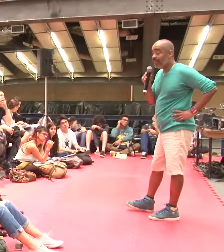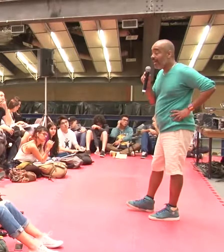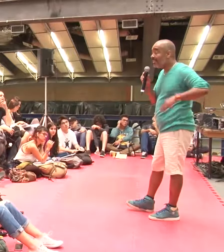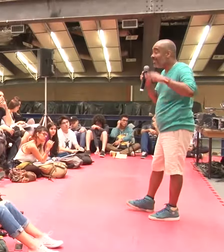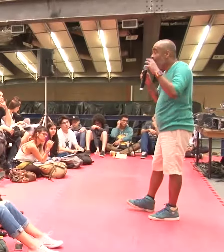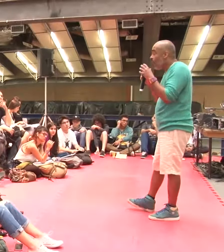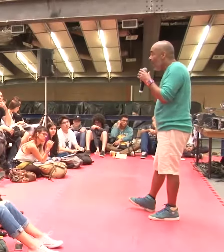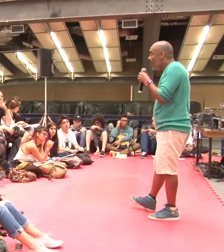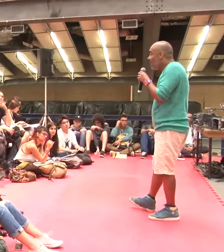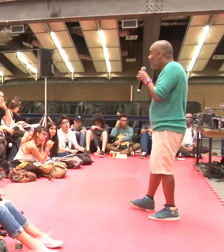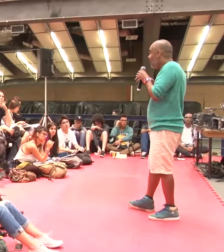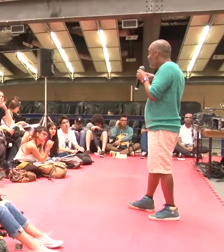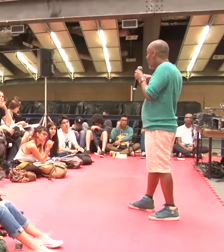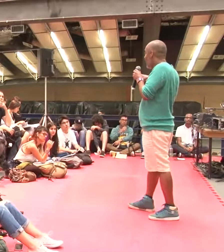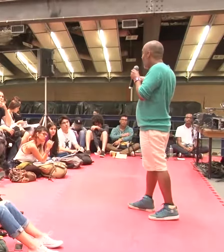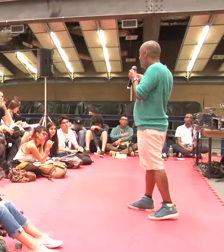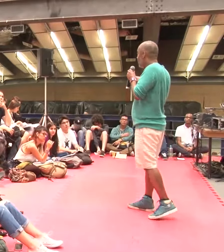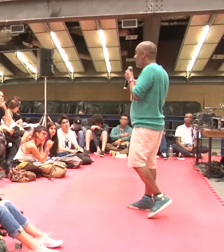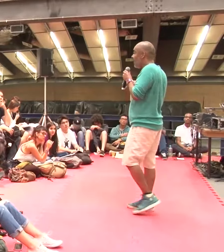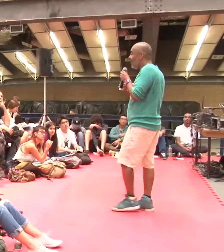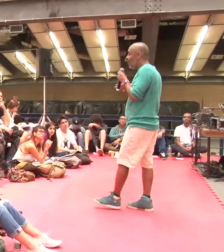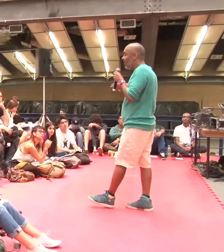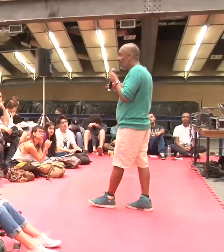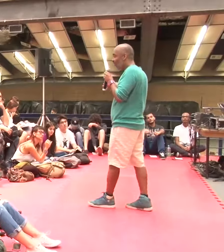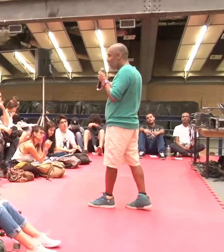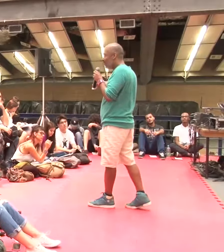Porque, na verdade, não há no mundo real e